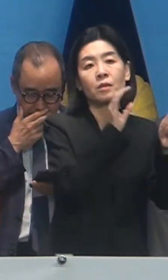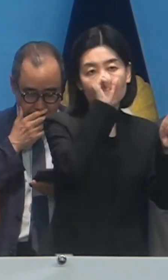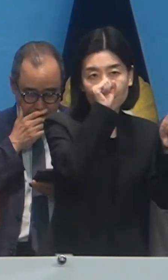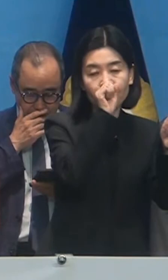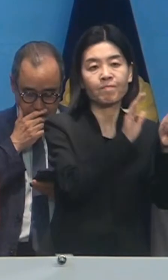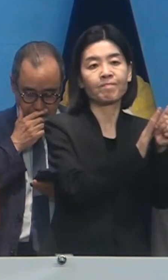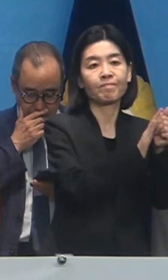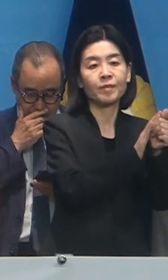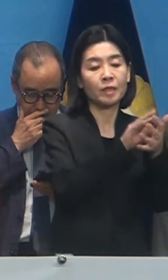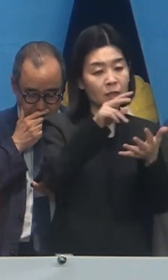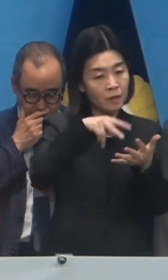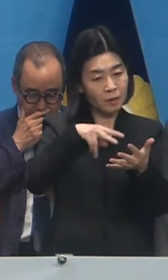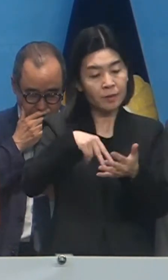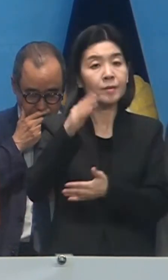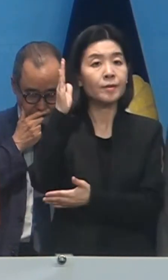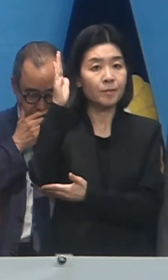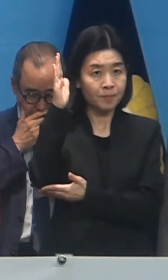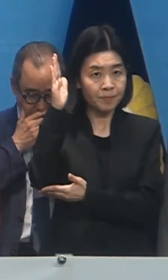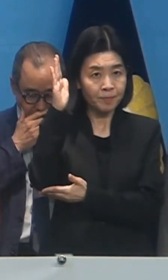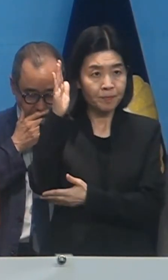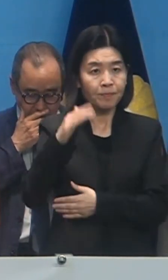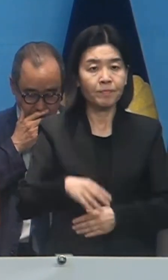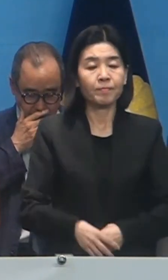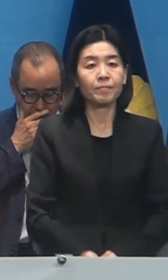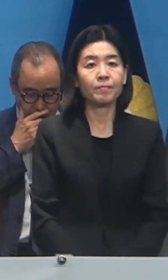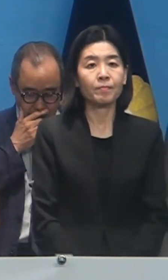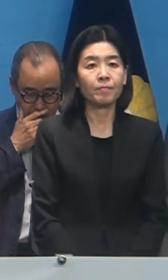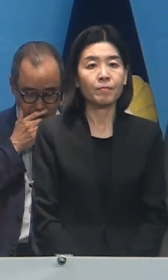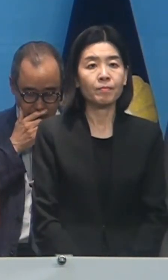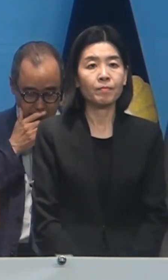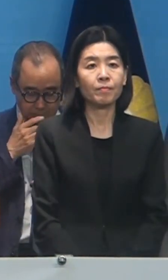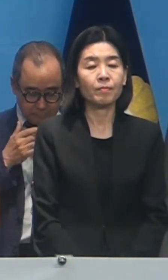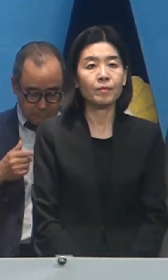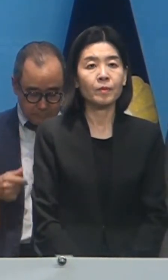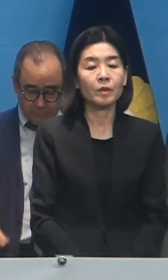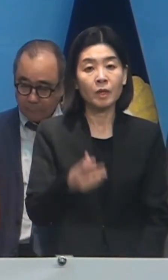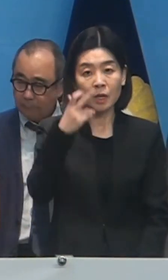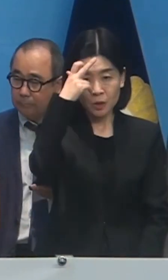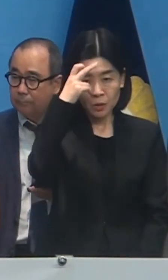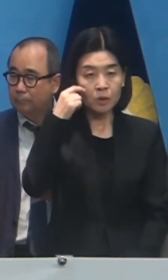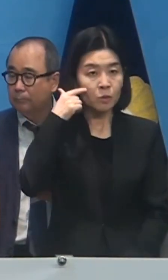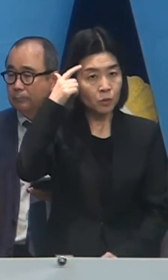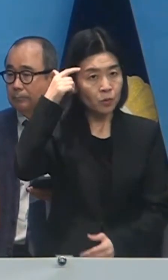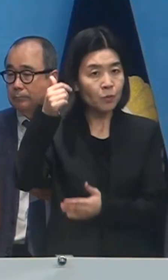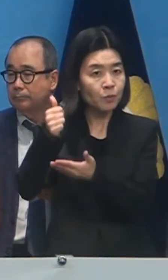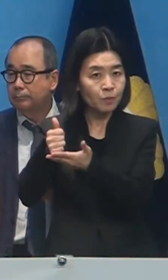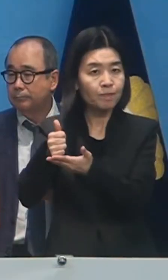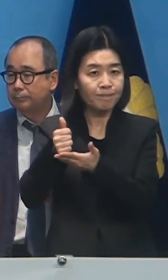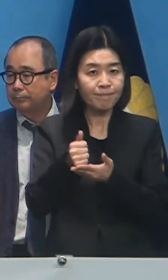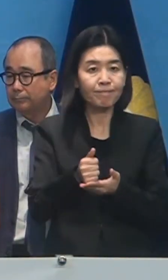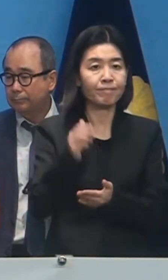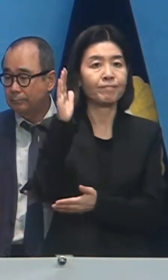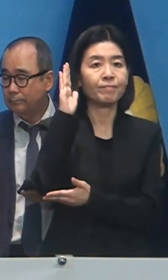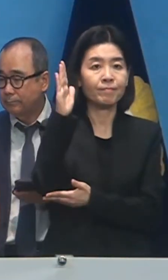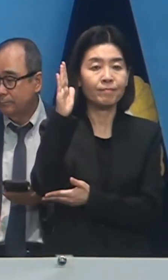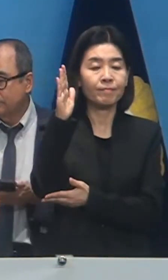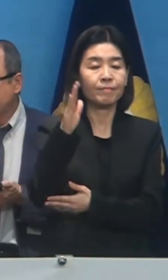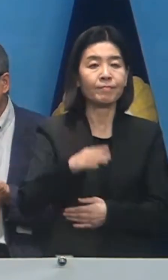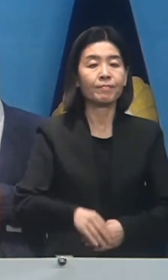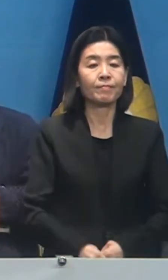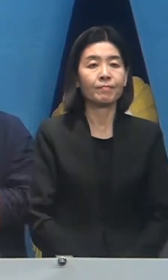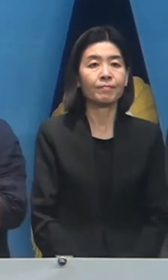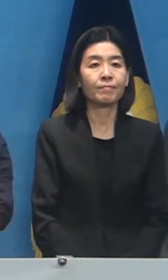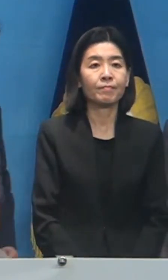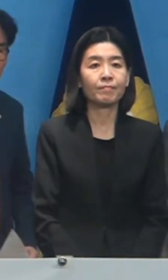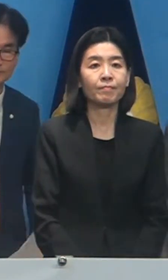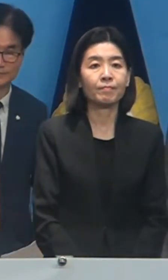선언문을 낭독하는 순으로 진행하도록 하겠습니다. 최광석 목사님 지지 발언을 듣도록 하겠습니다.